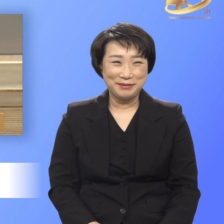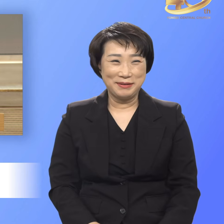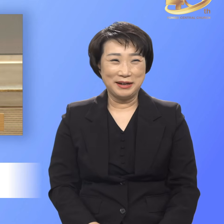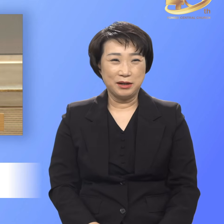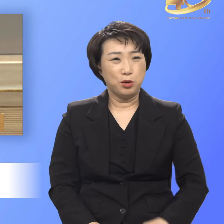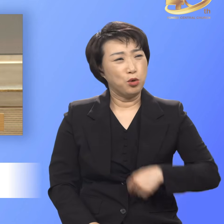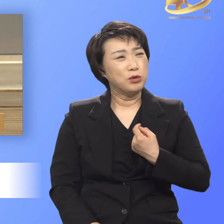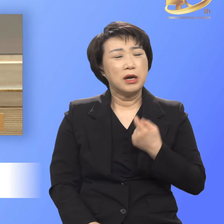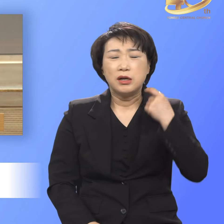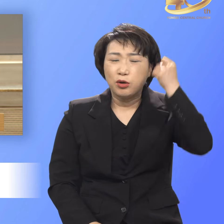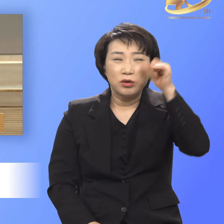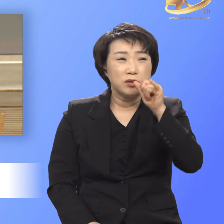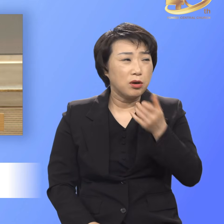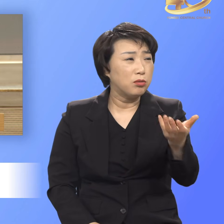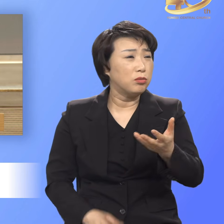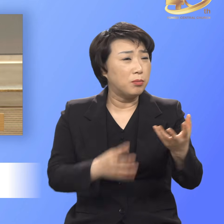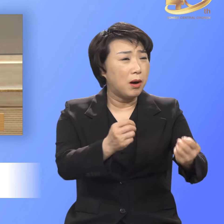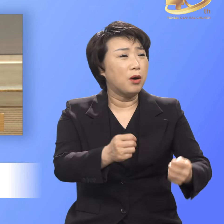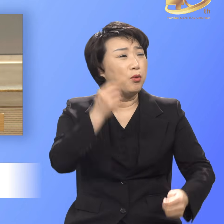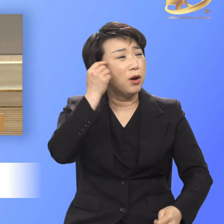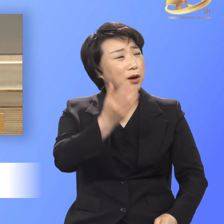왜 혼자라고 하는 사람이 이렇게 많아?